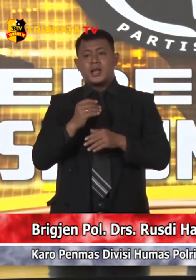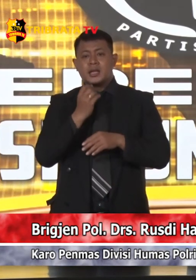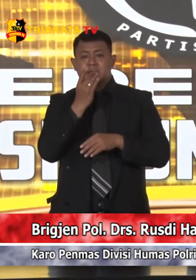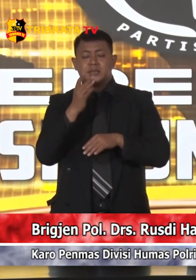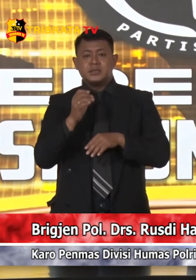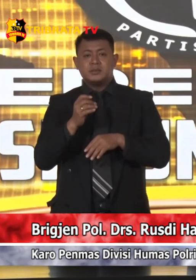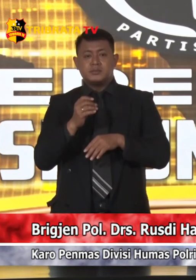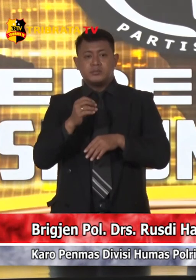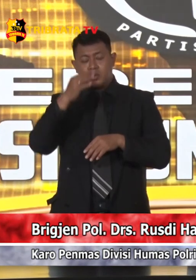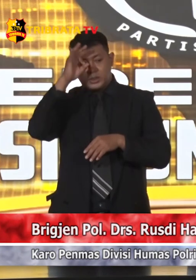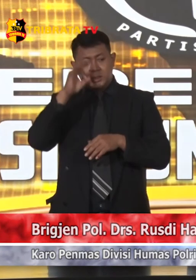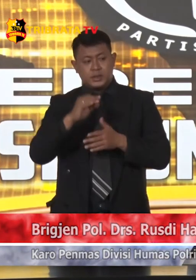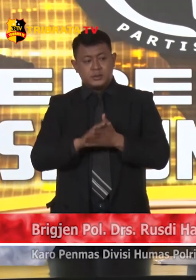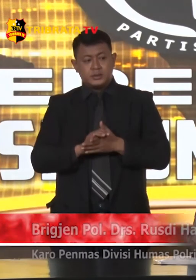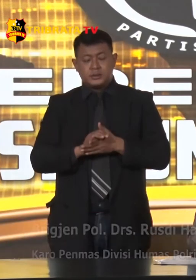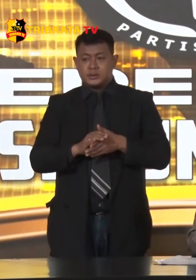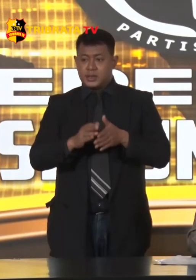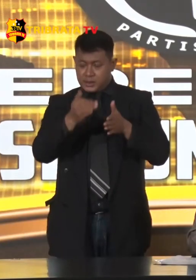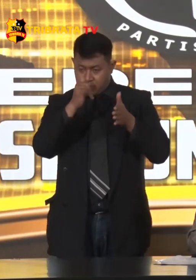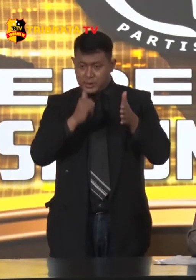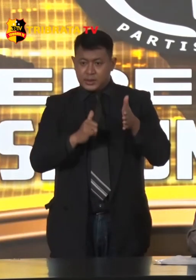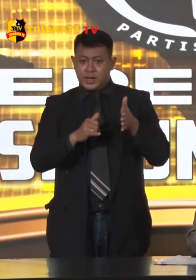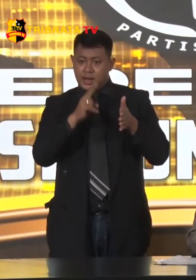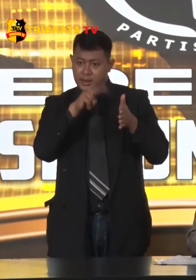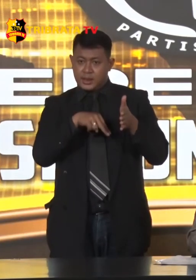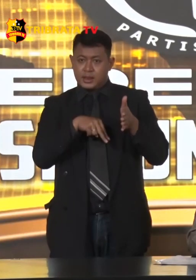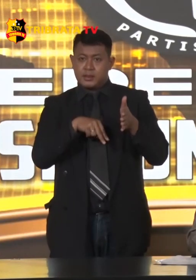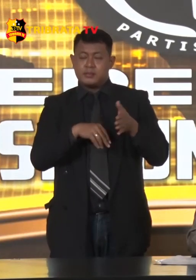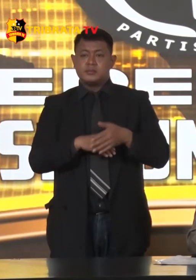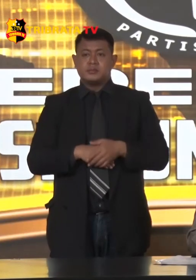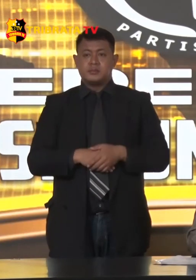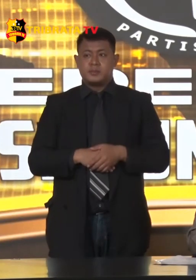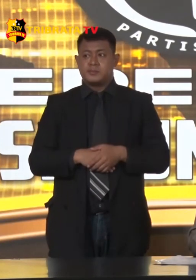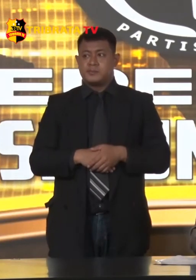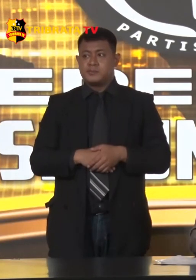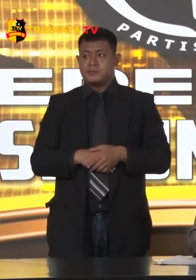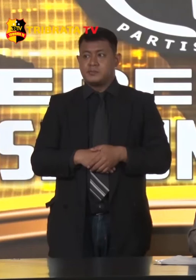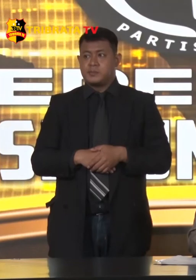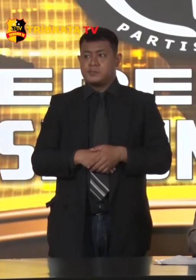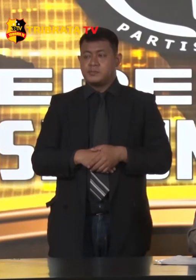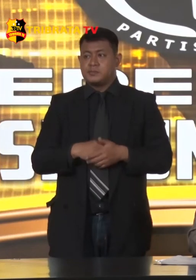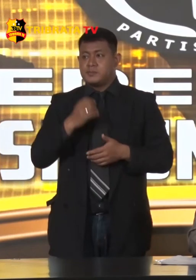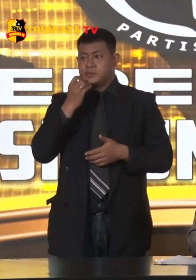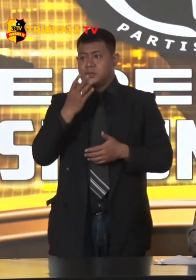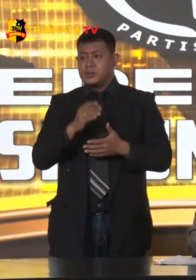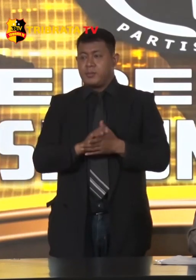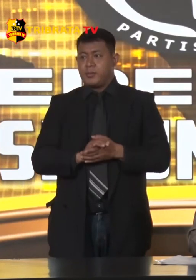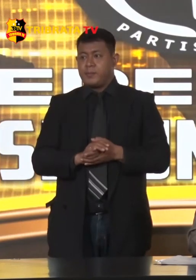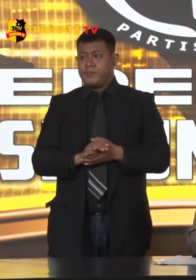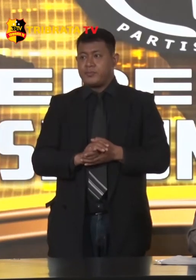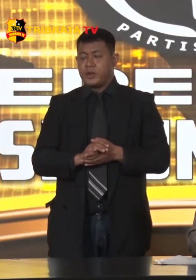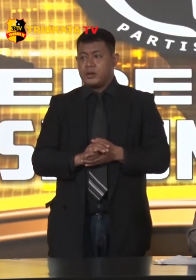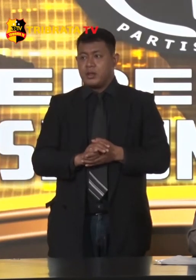Polri gimana? Nanti kami cek dulu masalah itu, ya. Pak, izin Pak, ini di